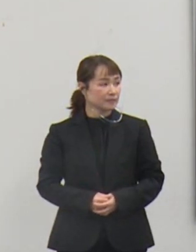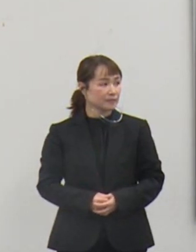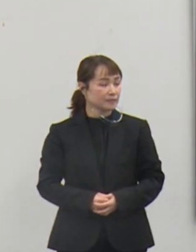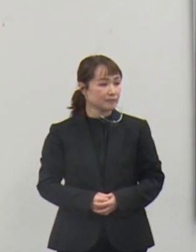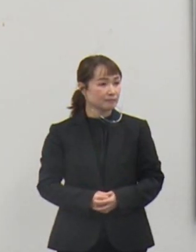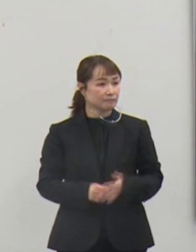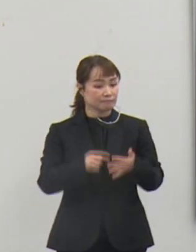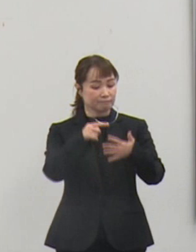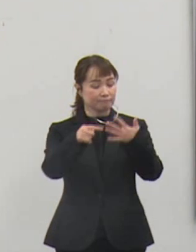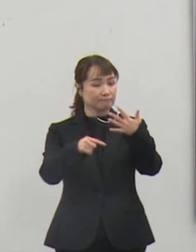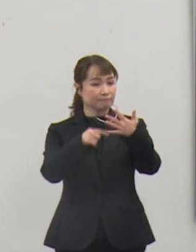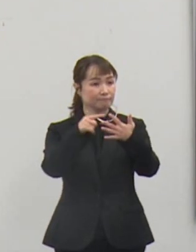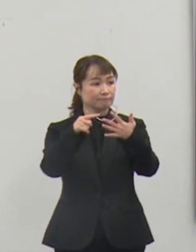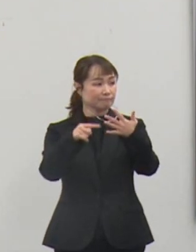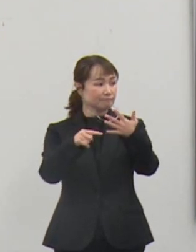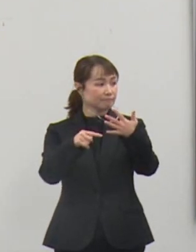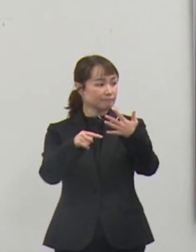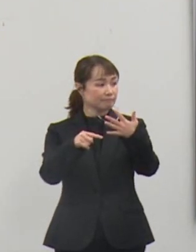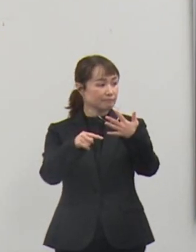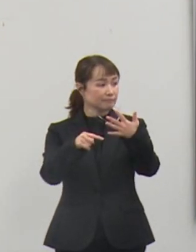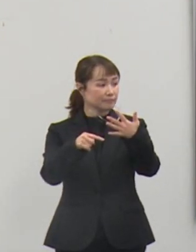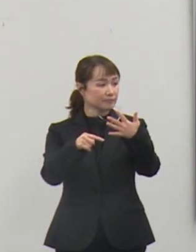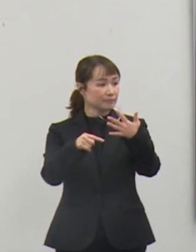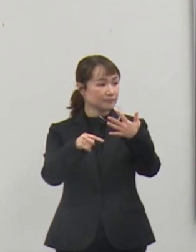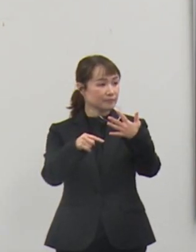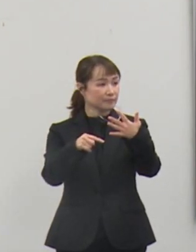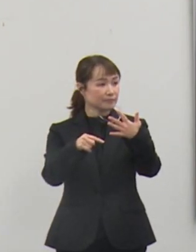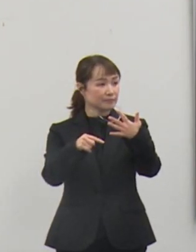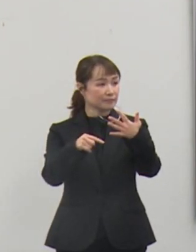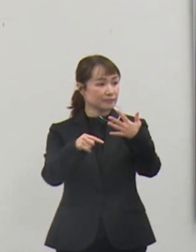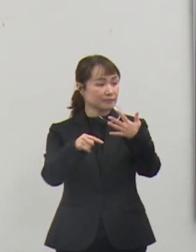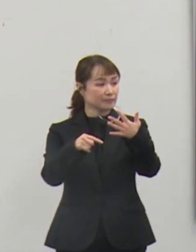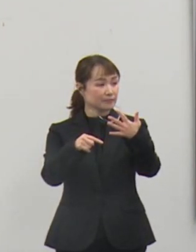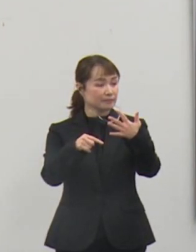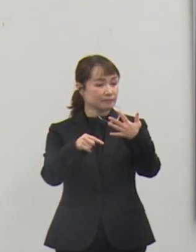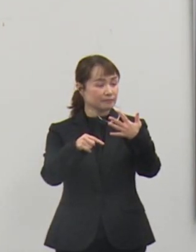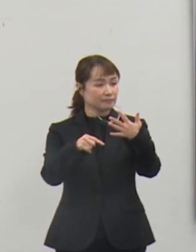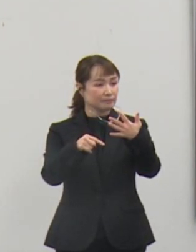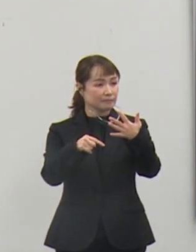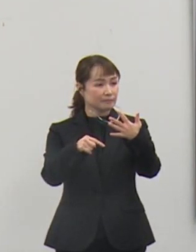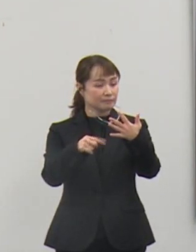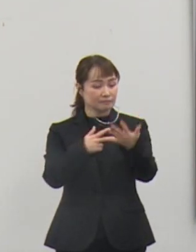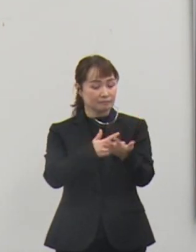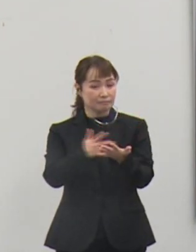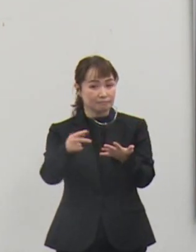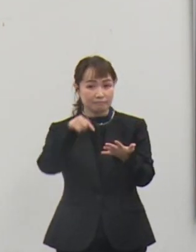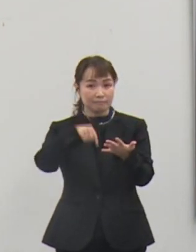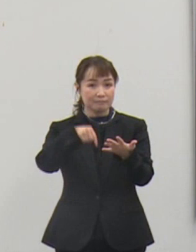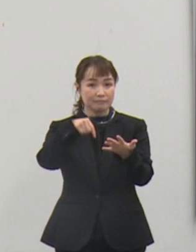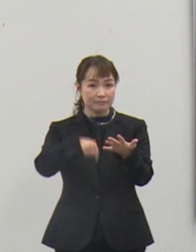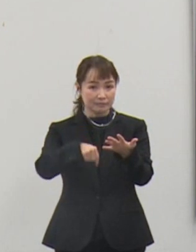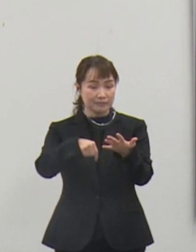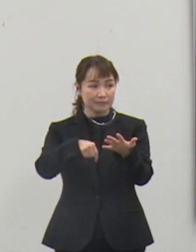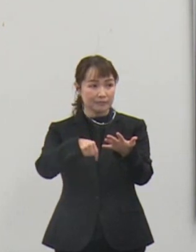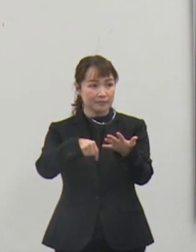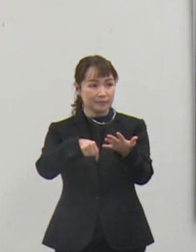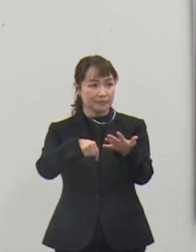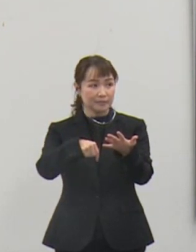レベルのこれのどういうことですか。どの辺ですか、ね。 なんだ、